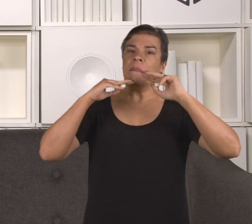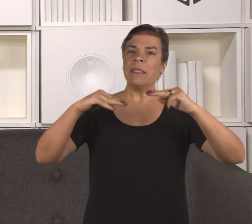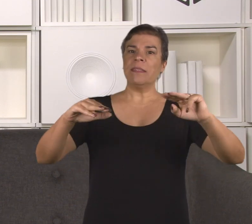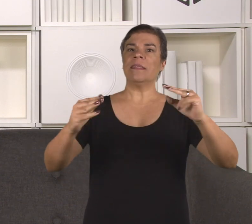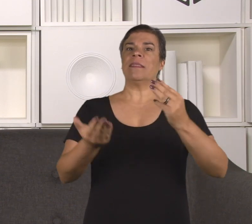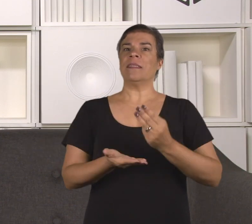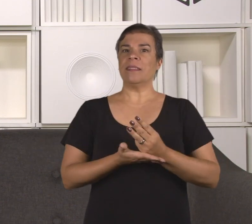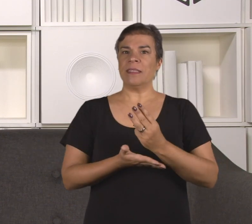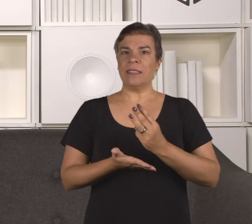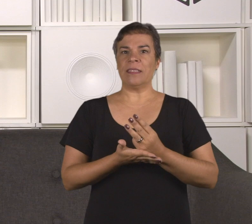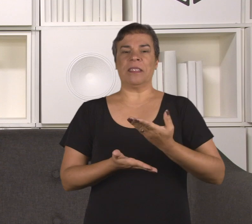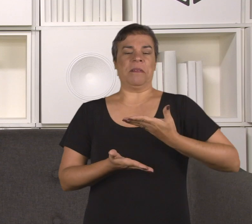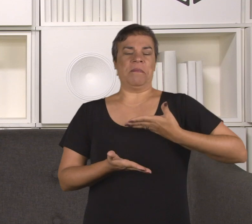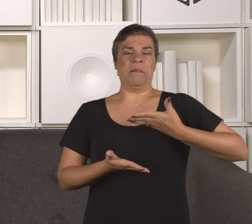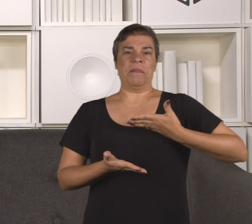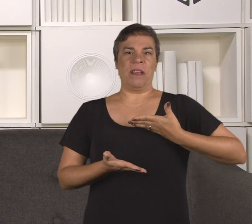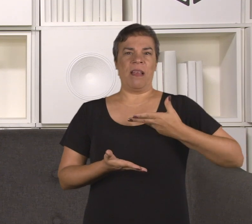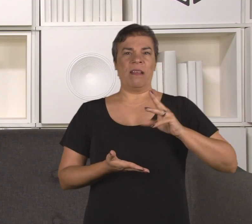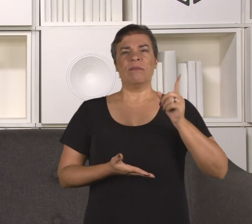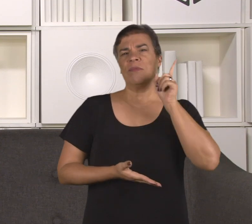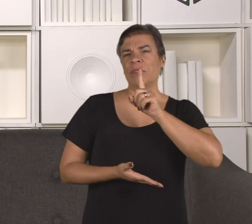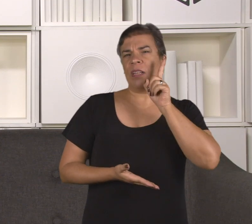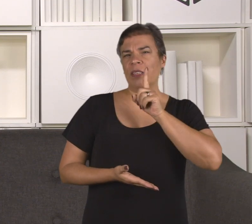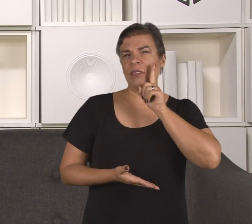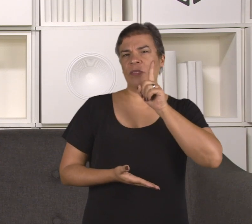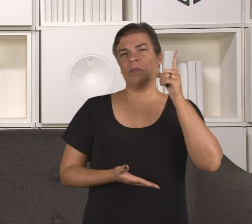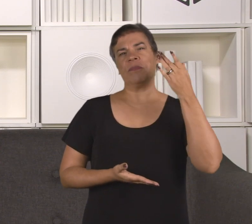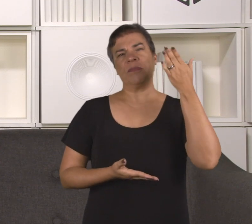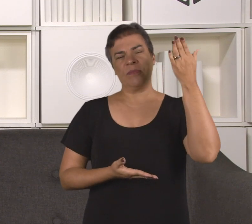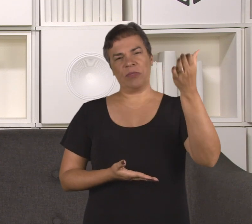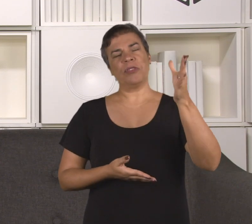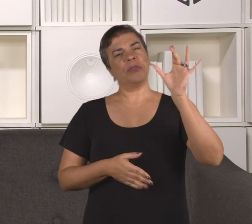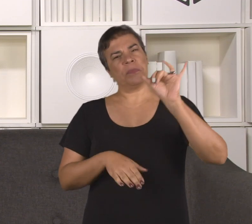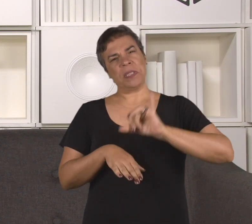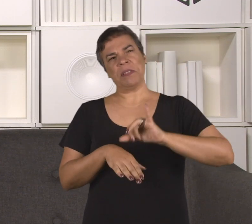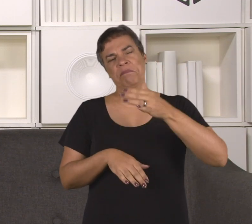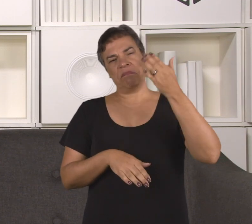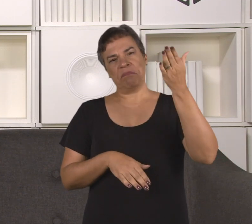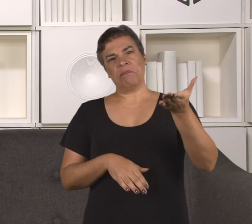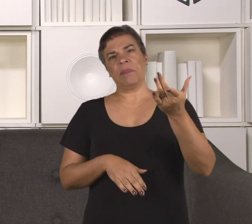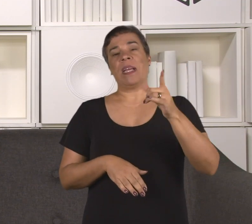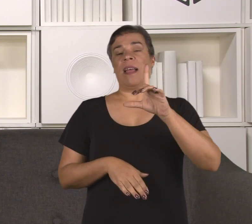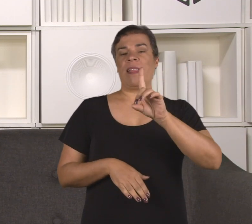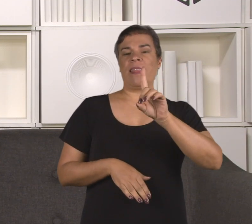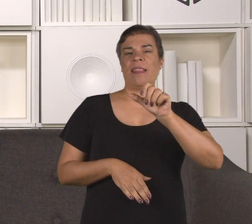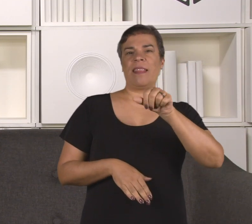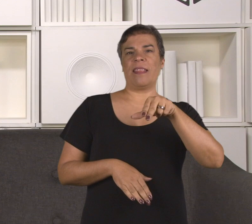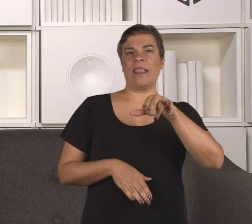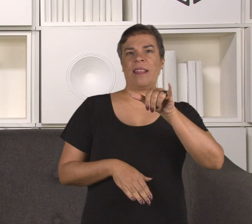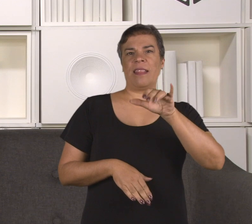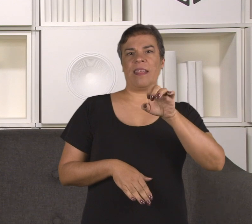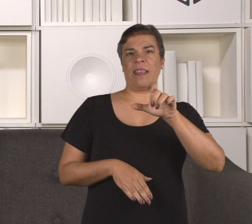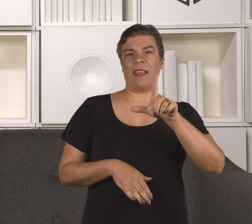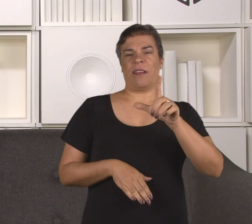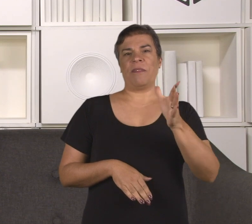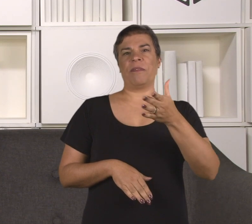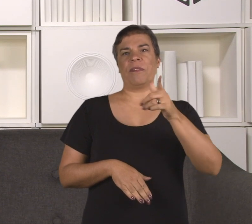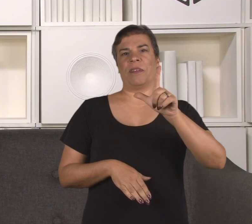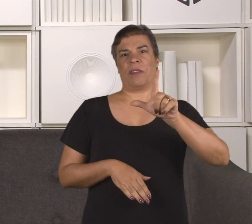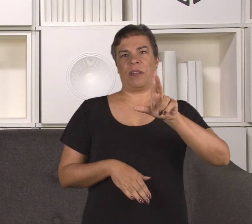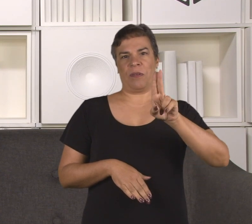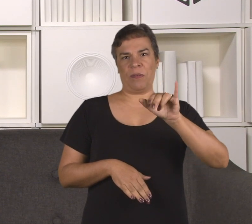amigos lá de Nova York, ou New Jersey, mais precisamente, o Daniel e o Luiz, fazendo casa